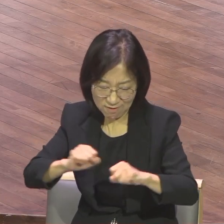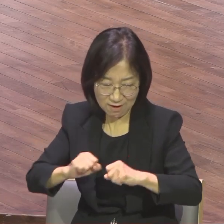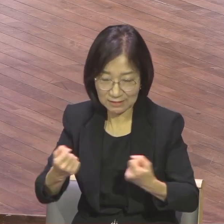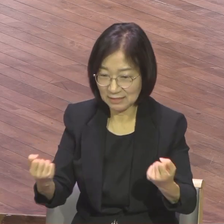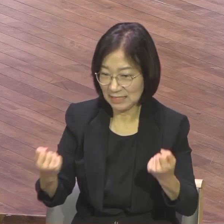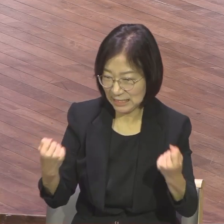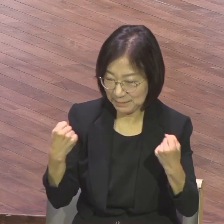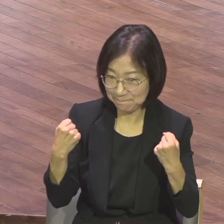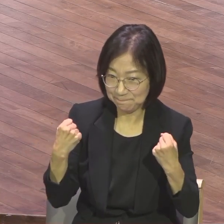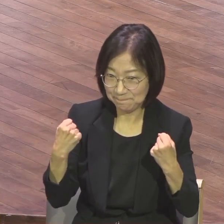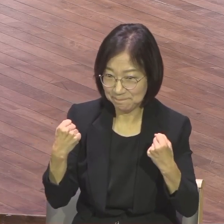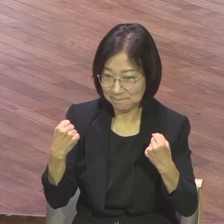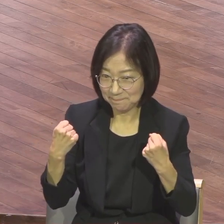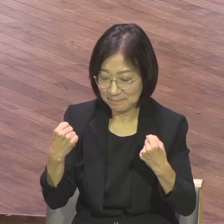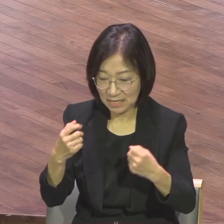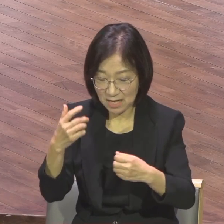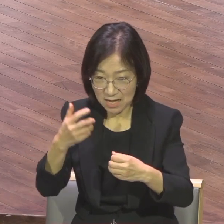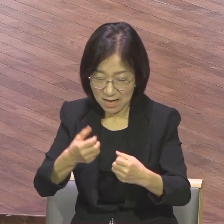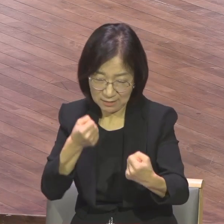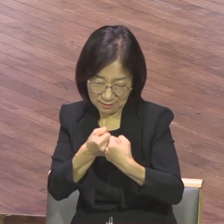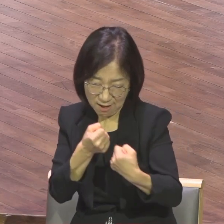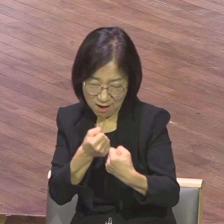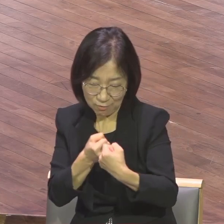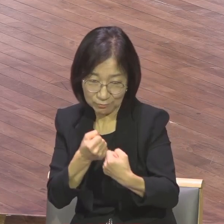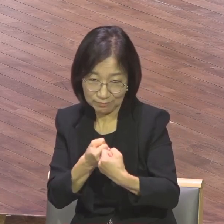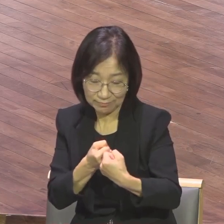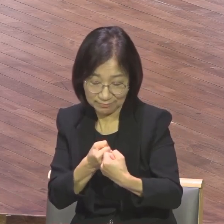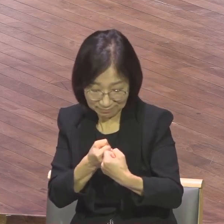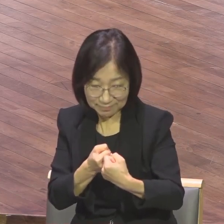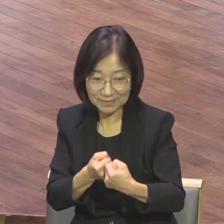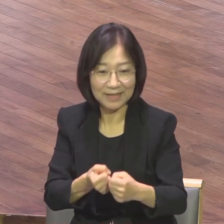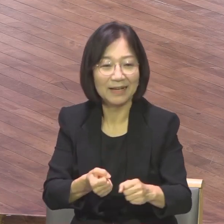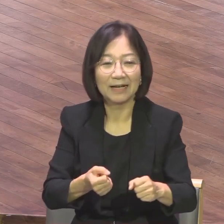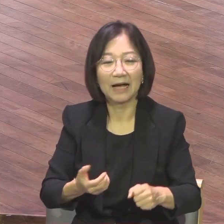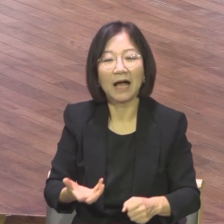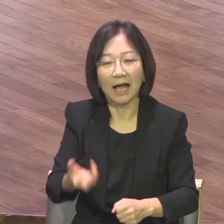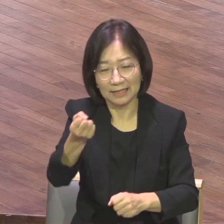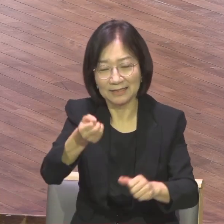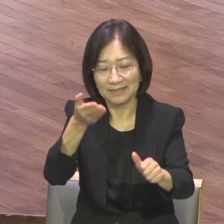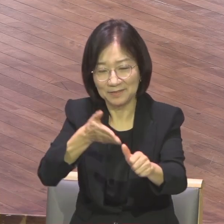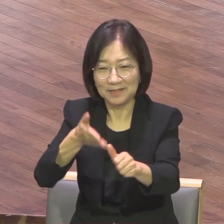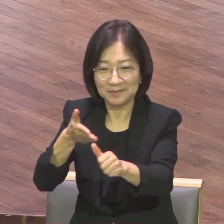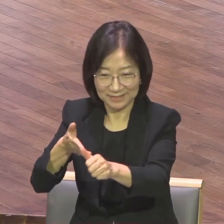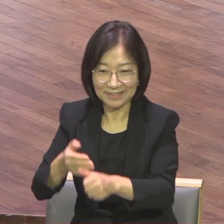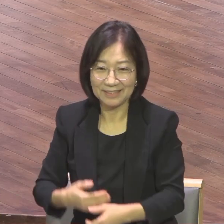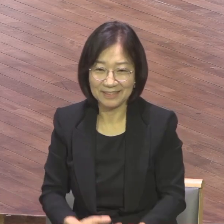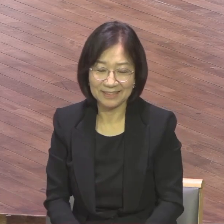세상 현장 속에 영적 싸움을 싸워야 돼요. 그 현장 있어야 돼요.